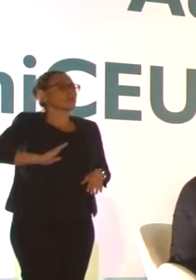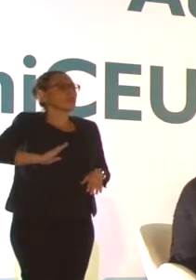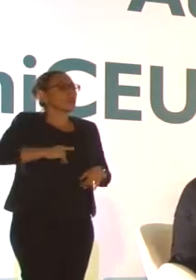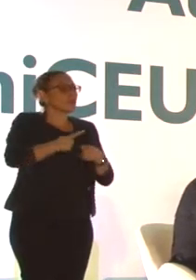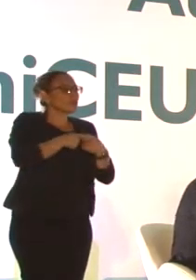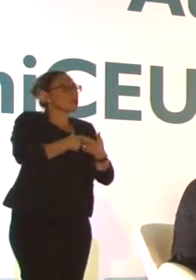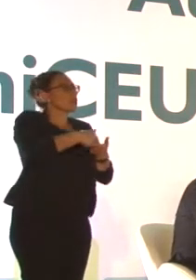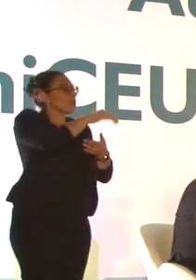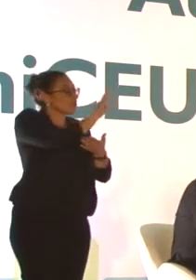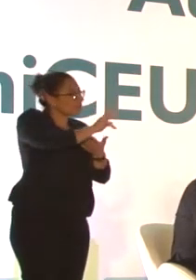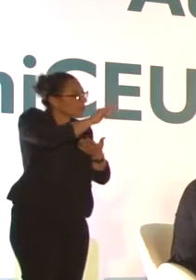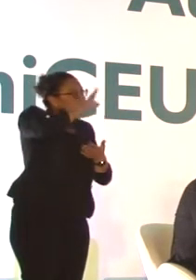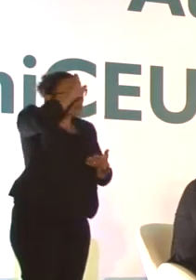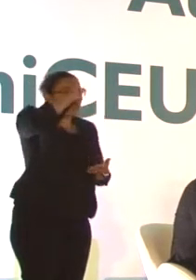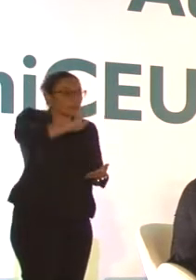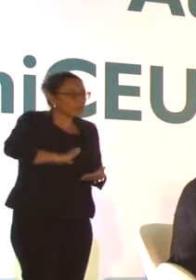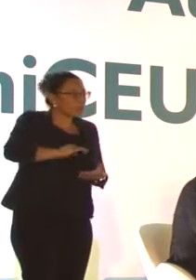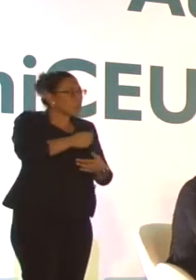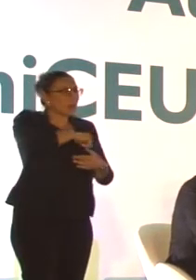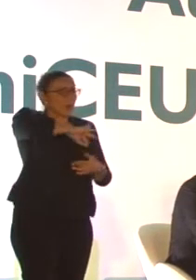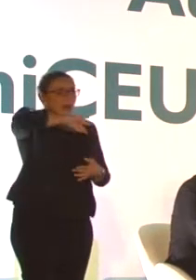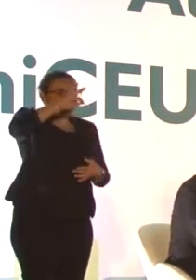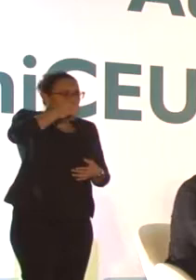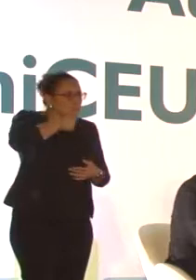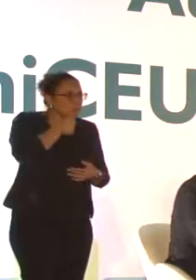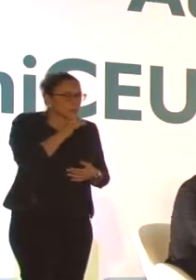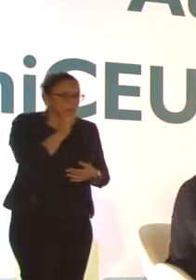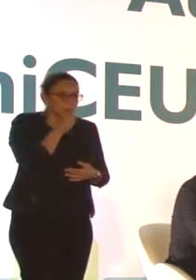público gratuito de excelência, né?